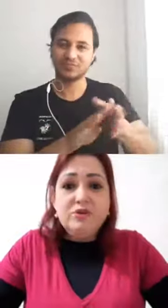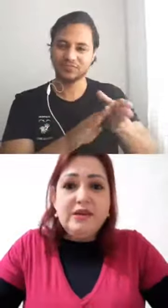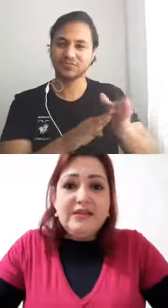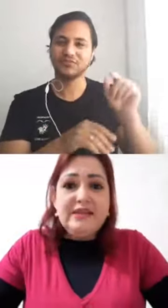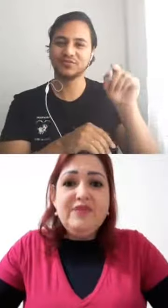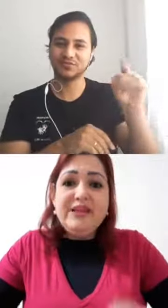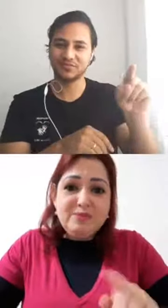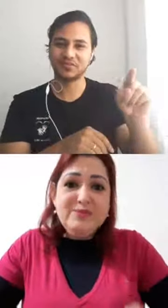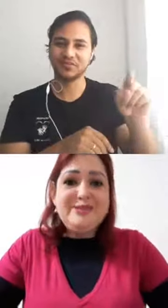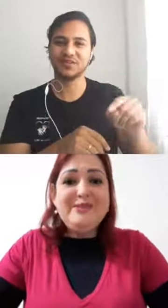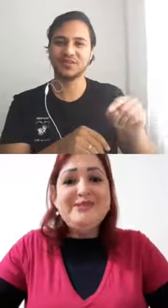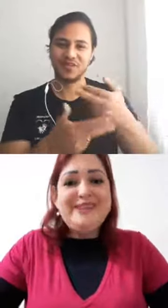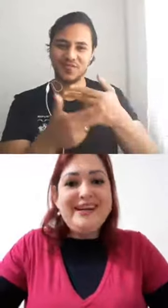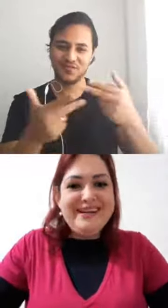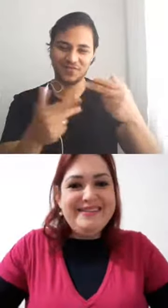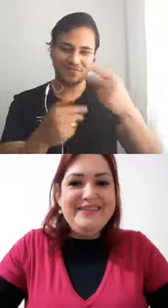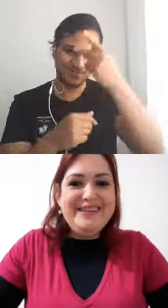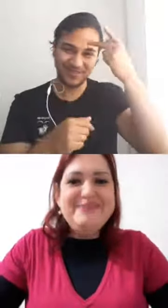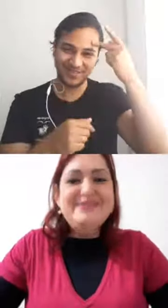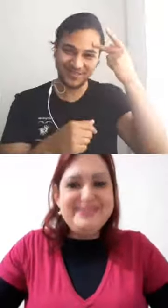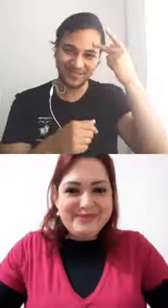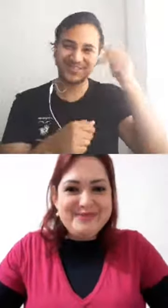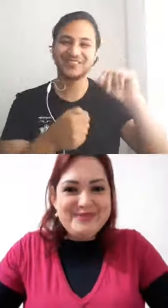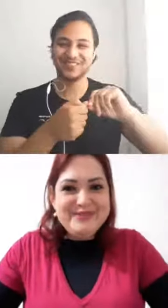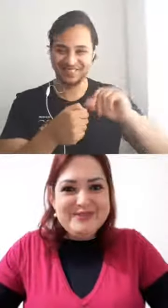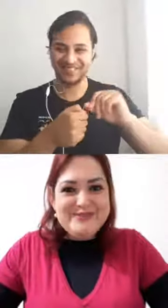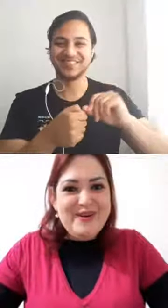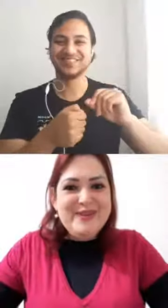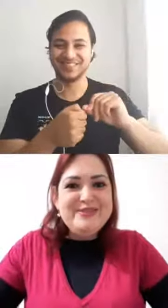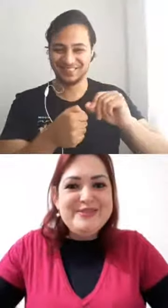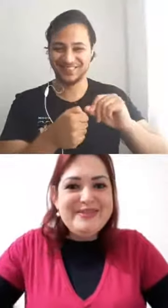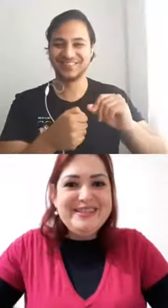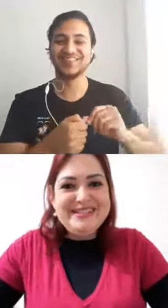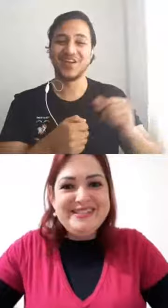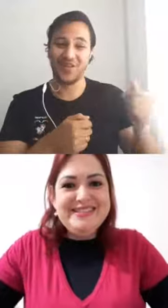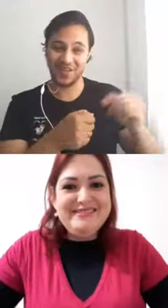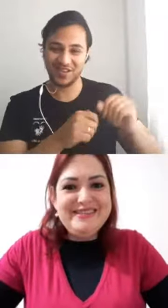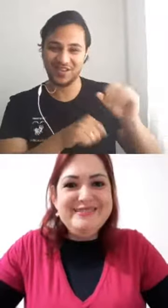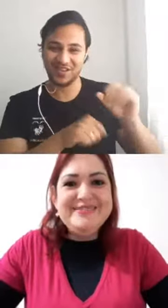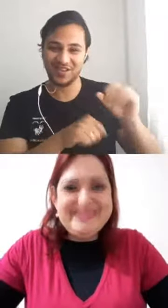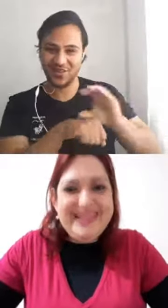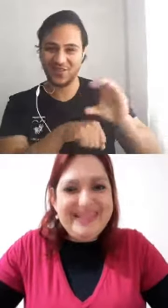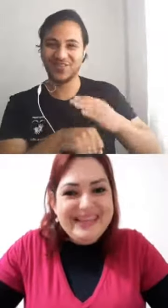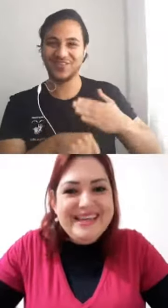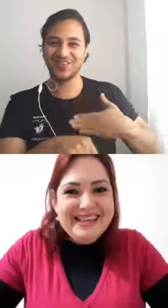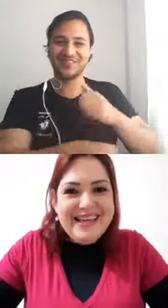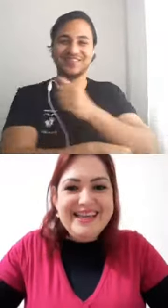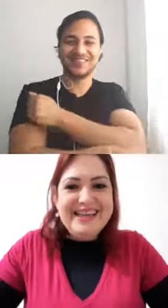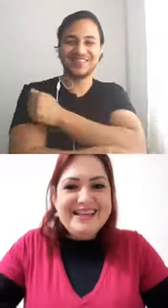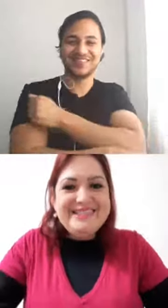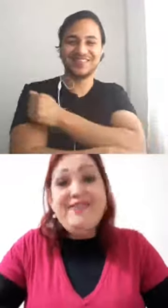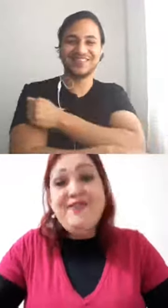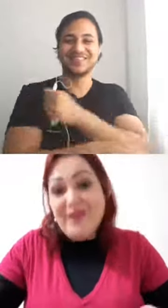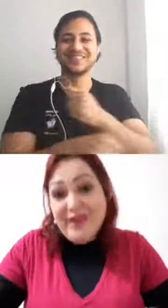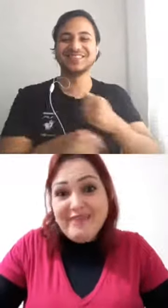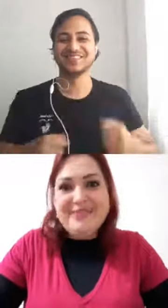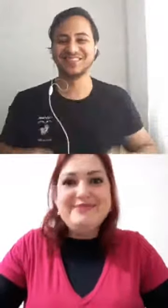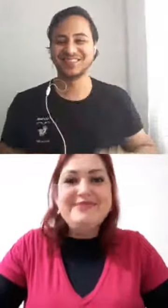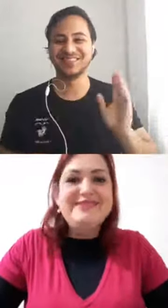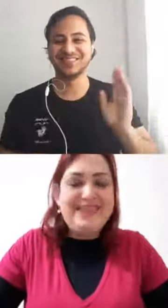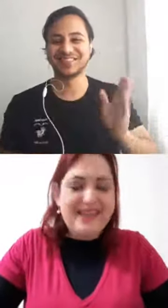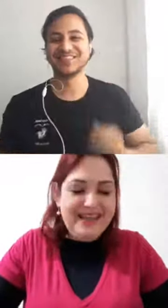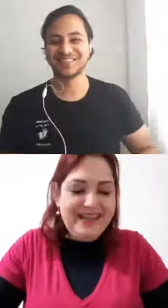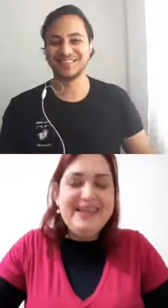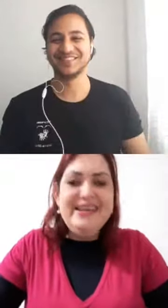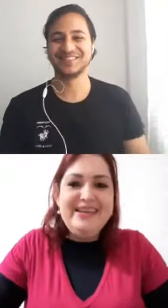indico. Tem várias pessoas que eu já falei para fazer os cursos com o Robson, que já são alunos dele aí, né? Já foram